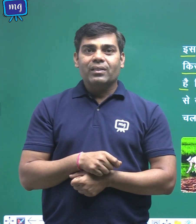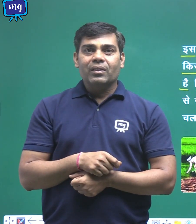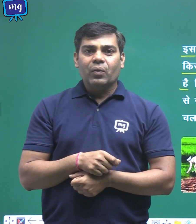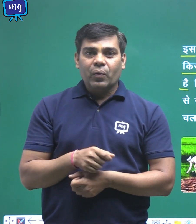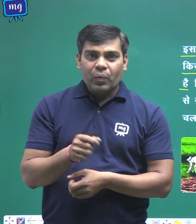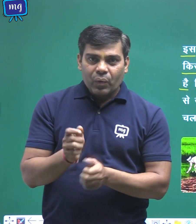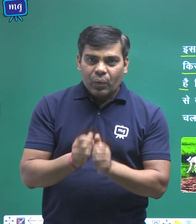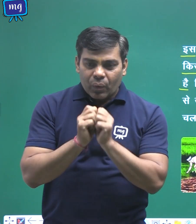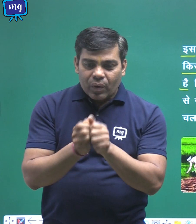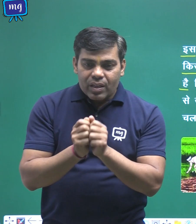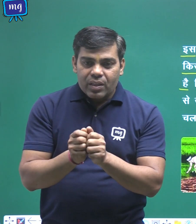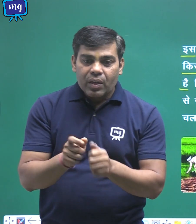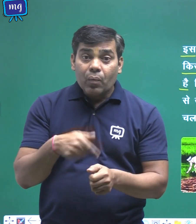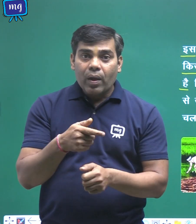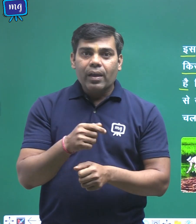गैती व